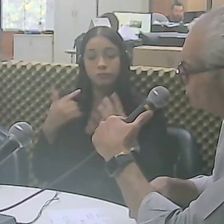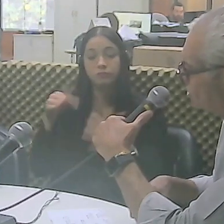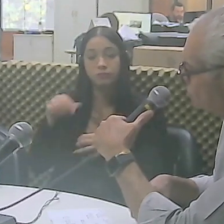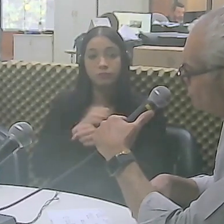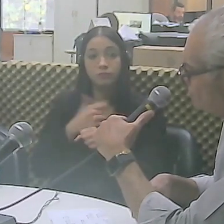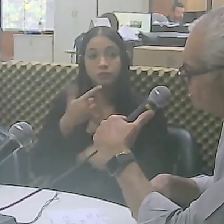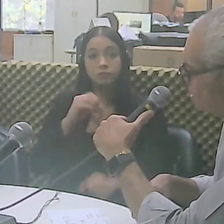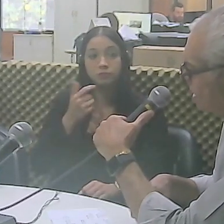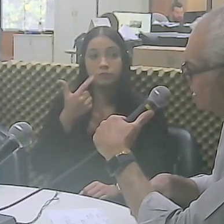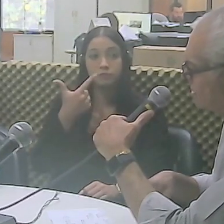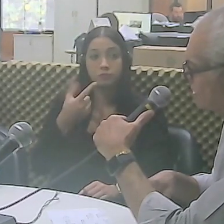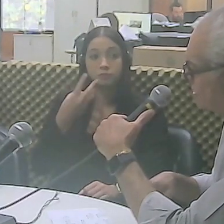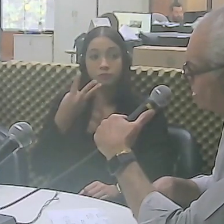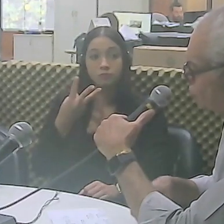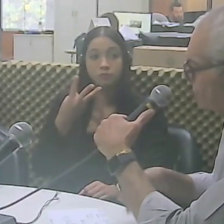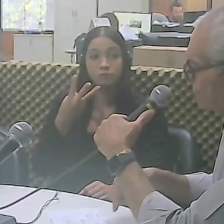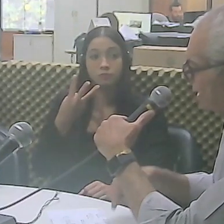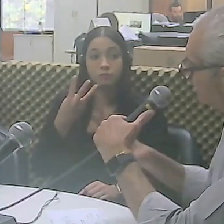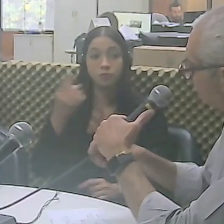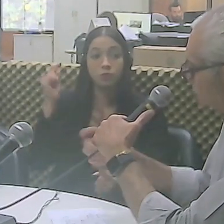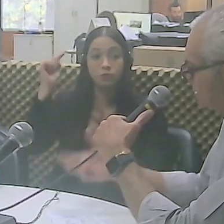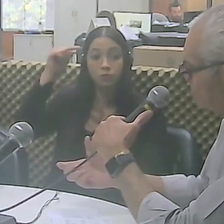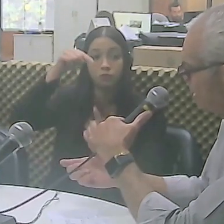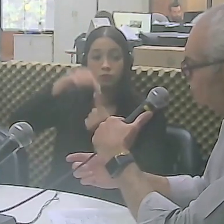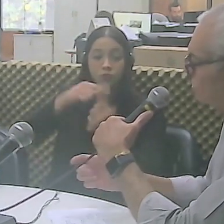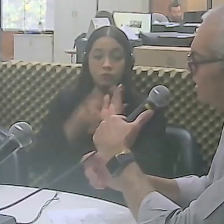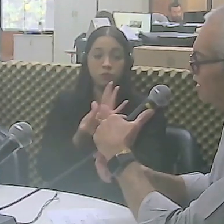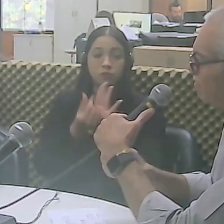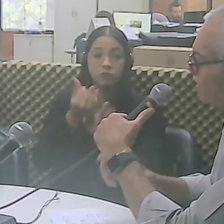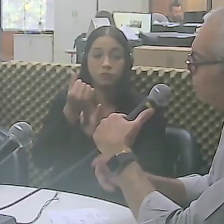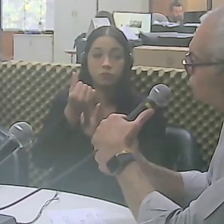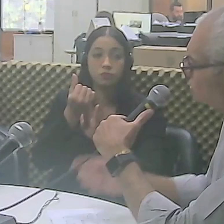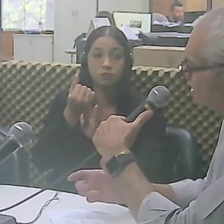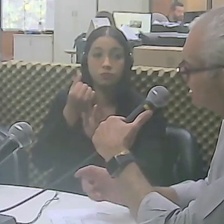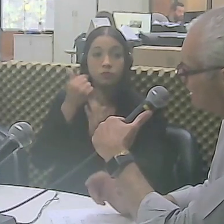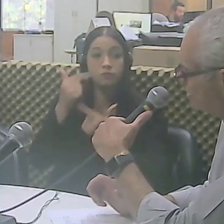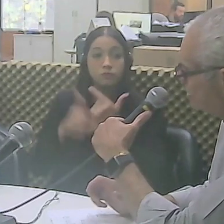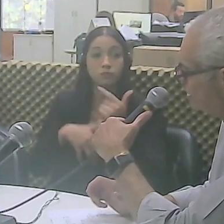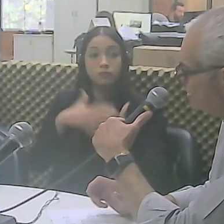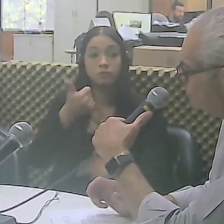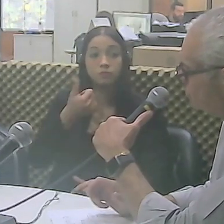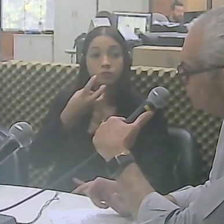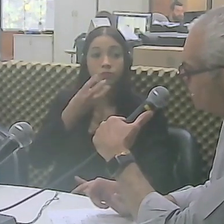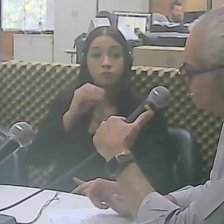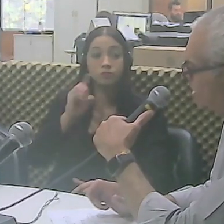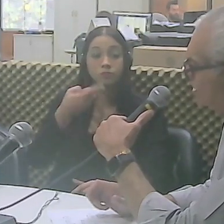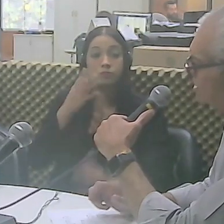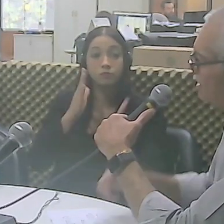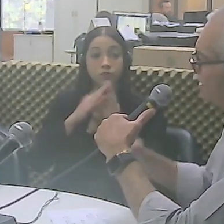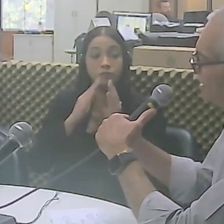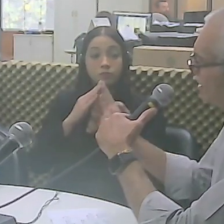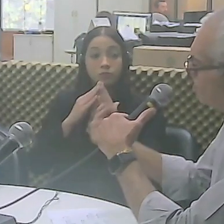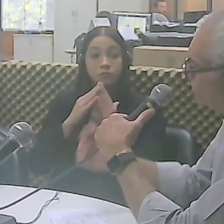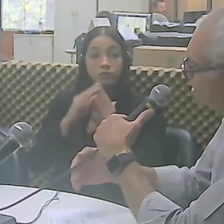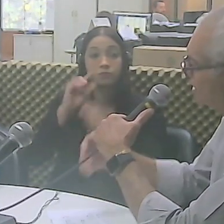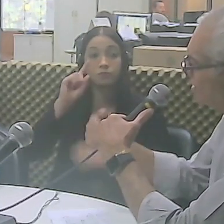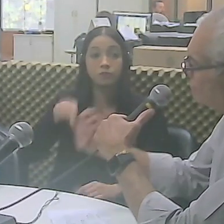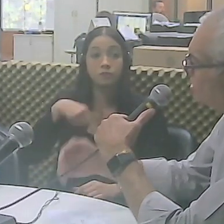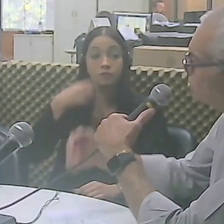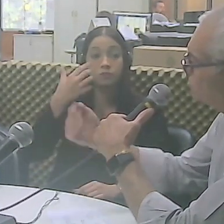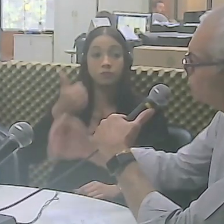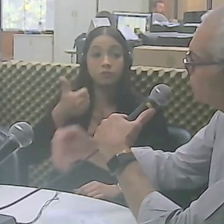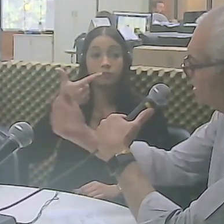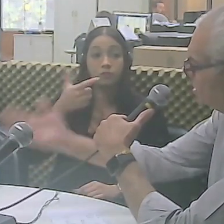de 2023, existe uma meta, um orçamento para produzir 130 mil moradias e depois